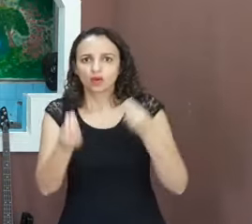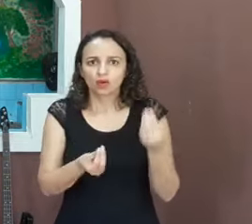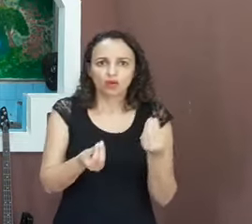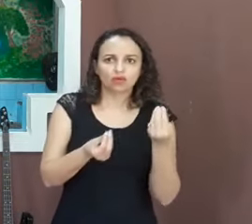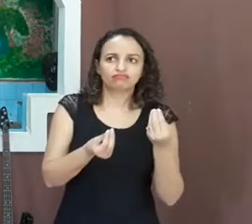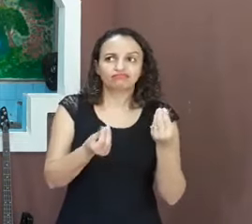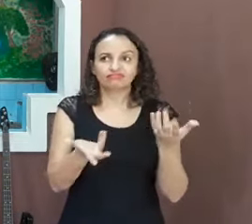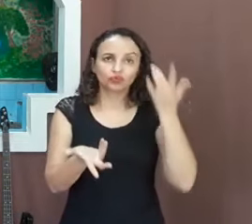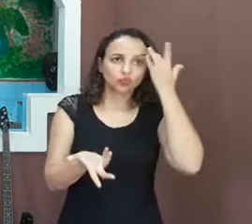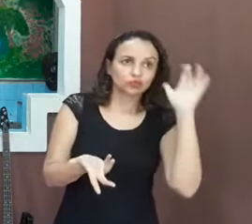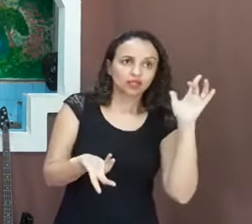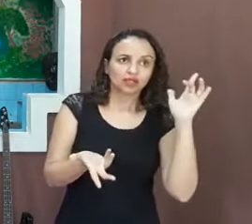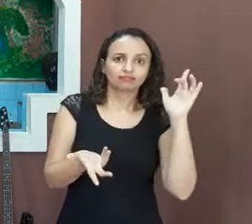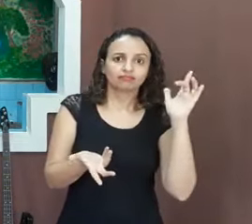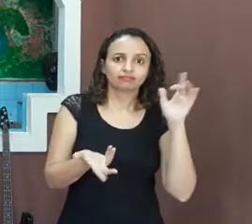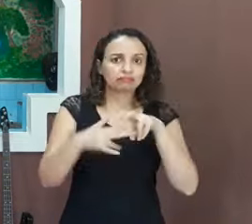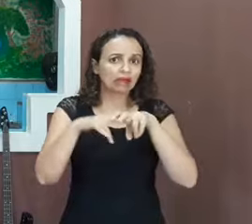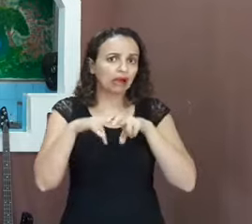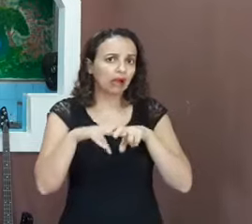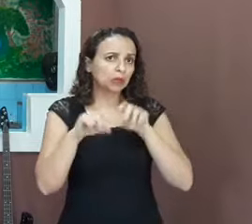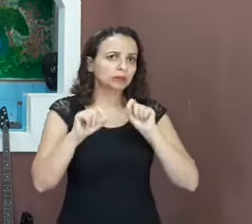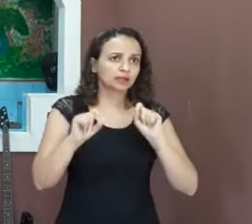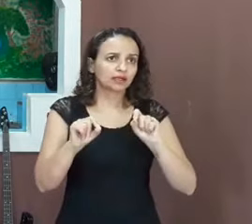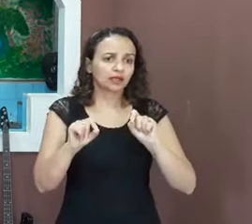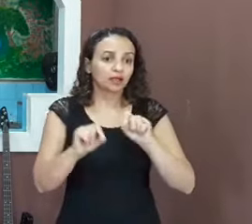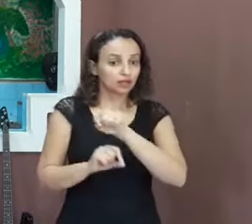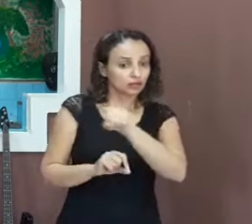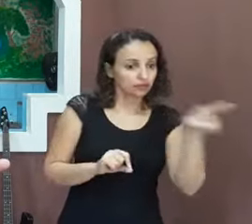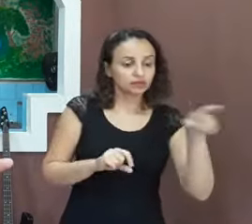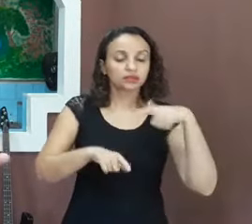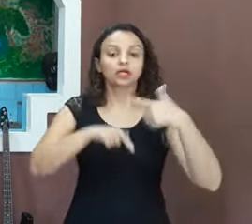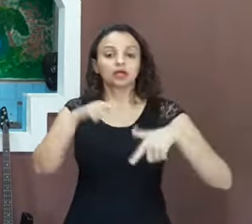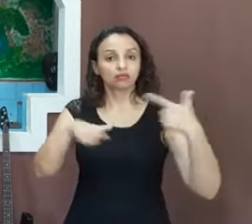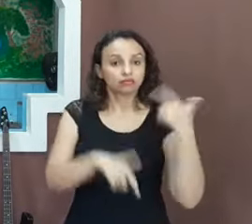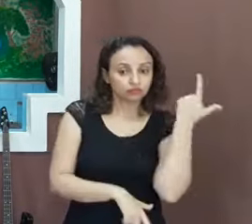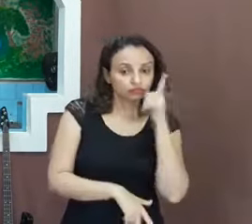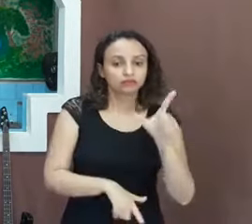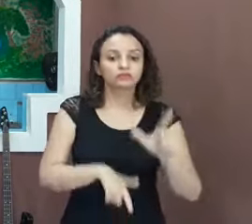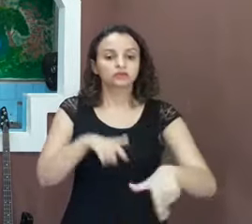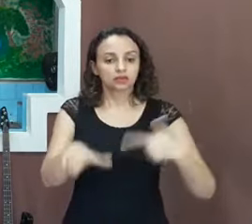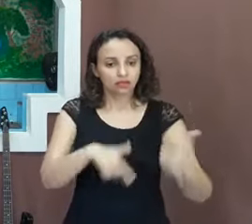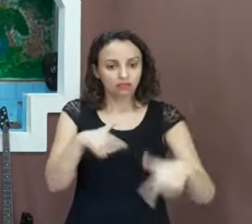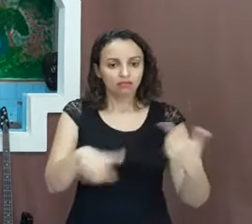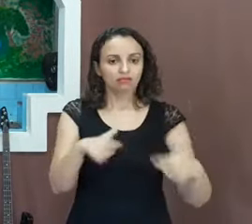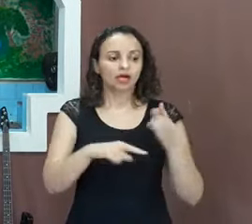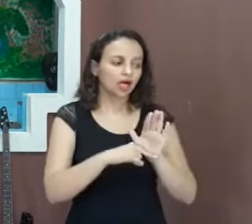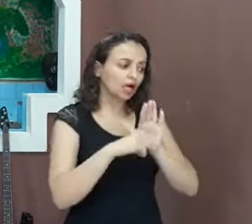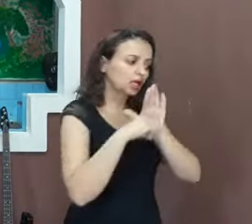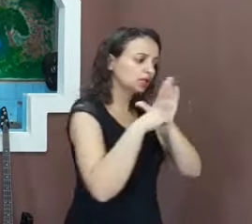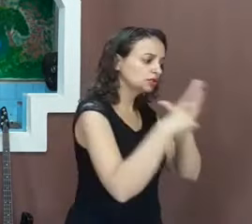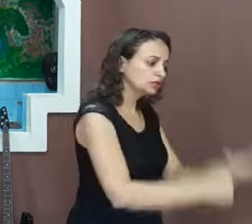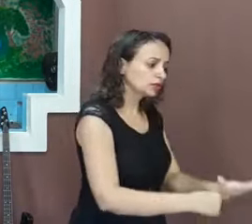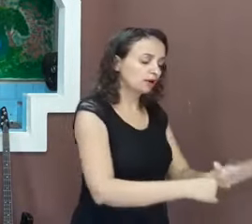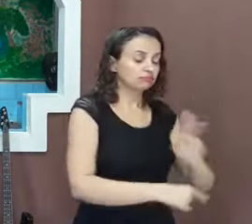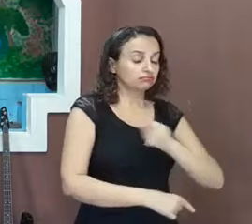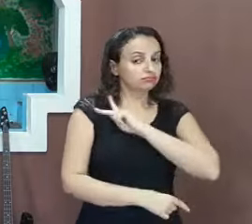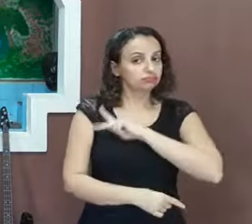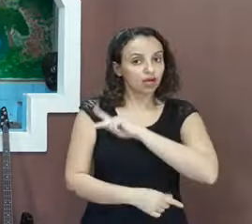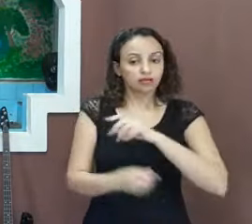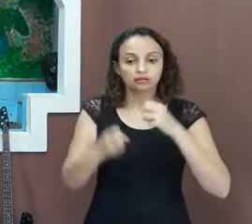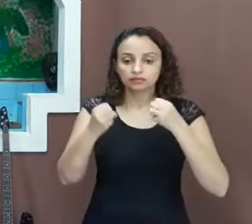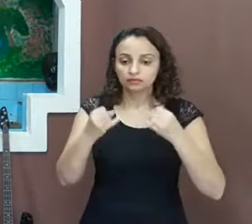é. Mas você como trabalhador, você como pessoa que conseguiu seu sustento, você pode olhar. É isso que Paulo fala.